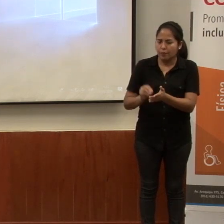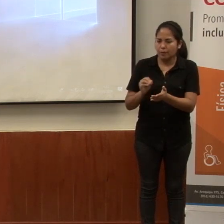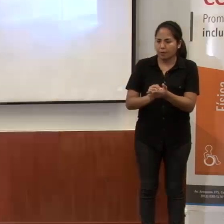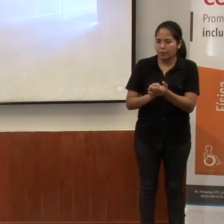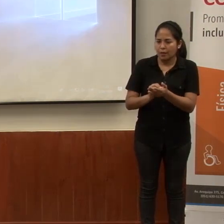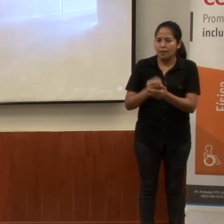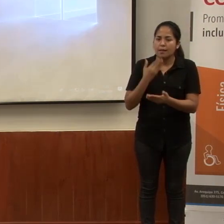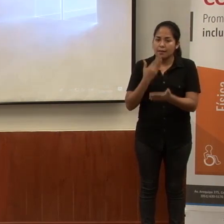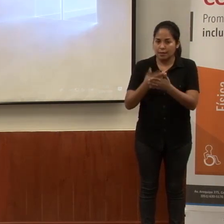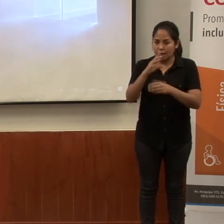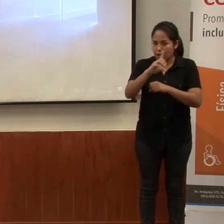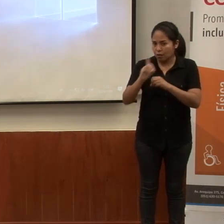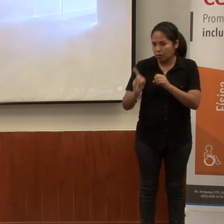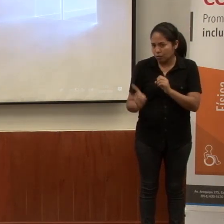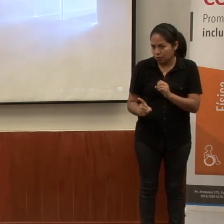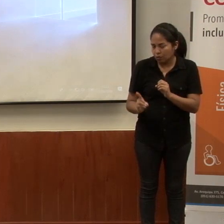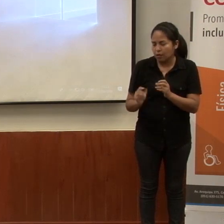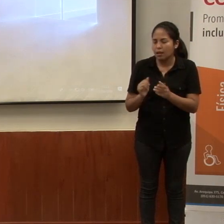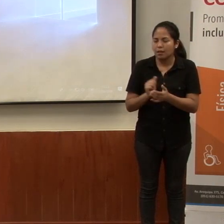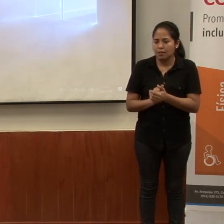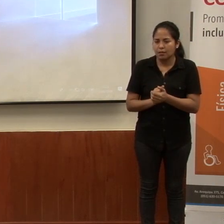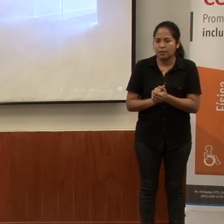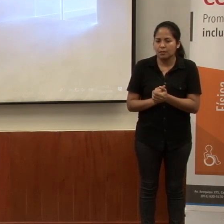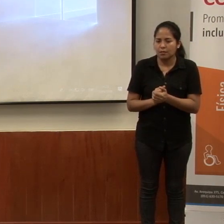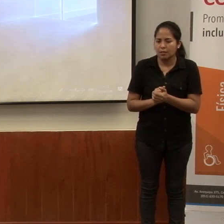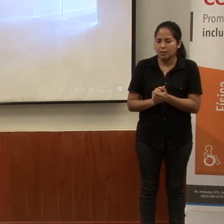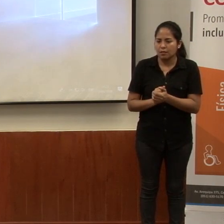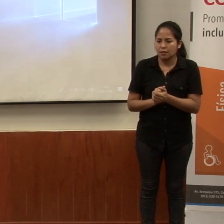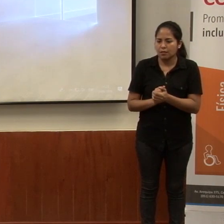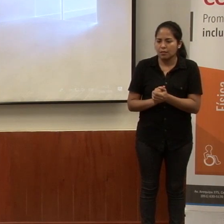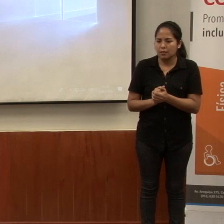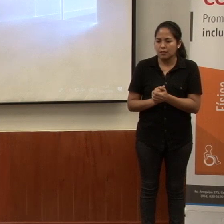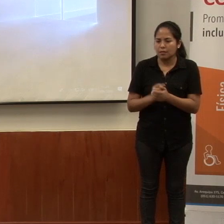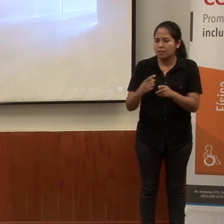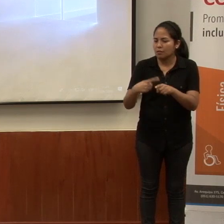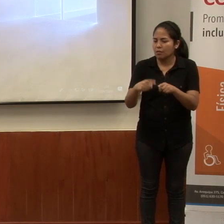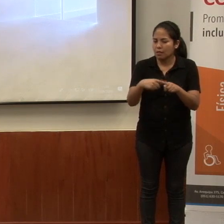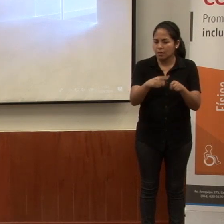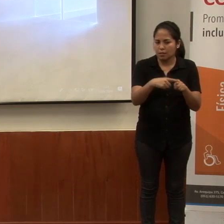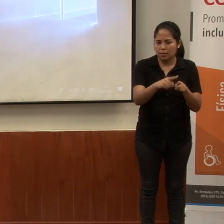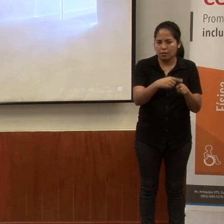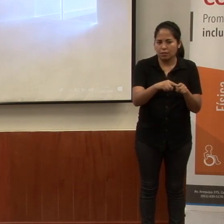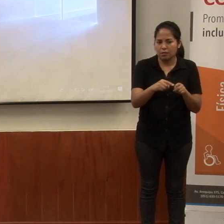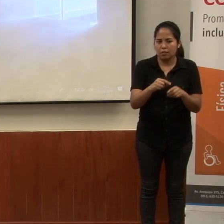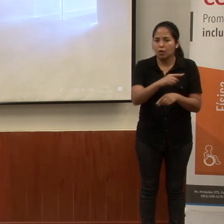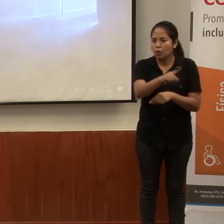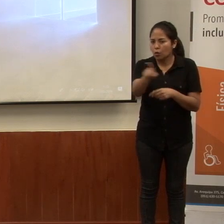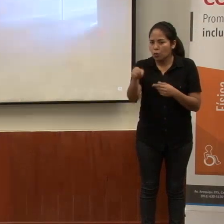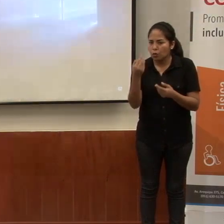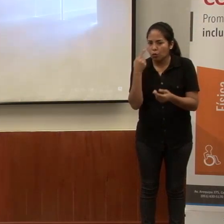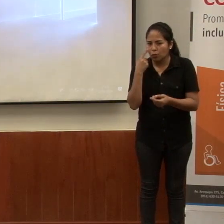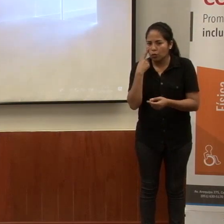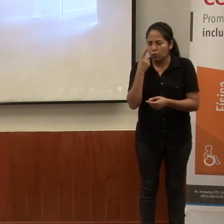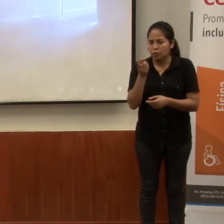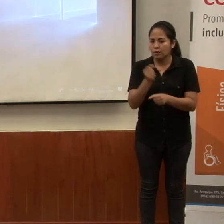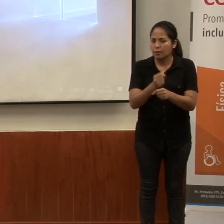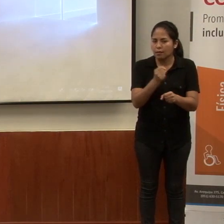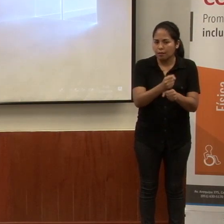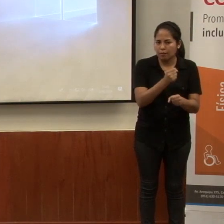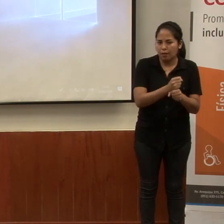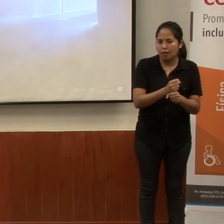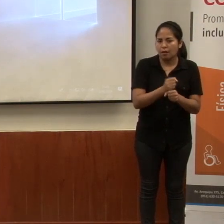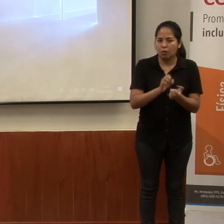través del CONADIS, entre los sectores, digamos, que tienen mayor impacto en este tema: trabajo,